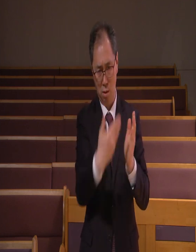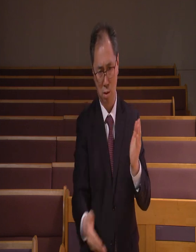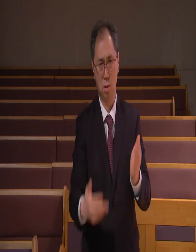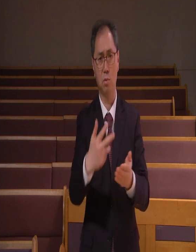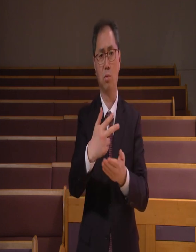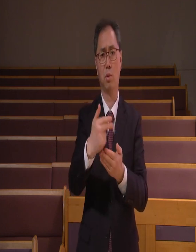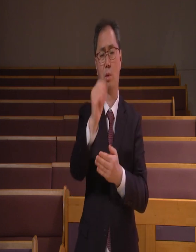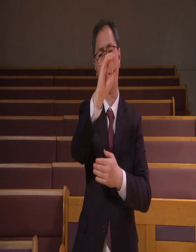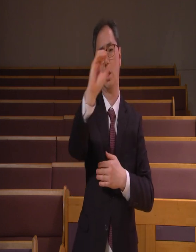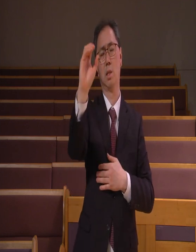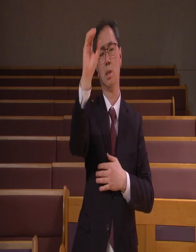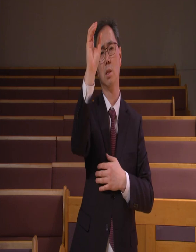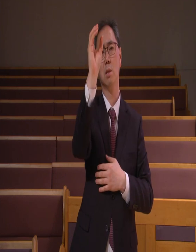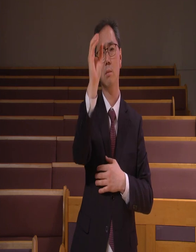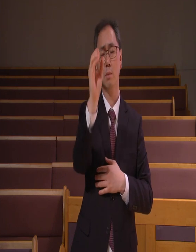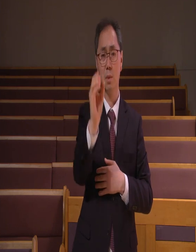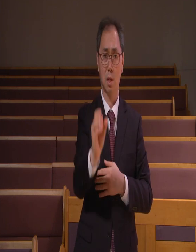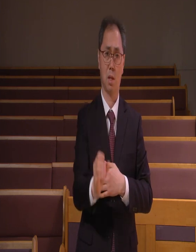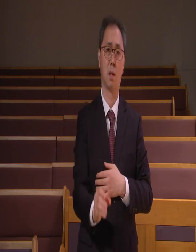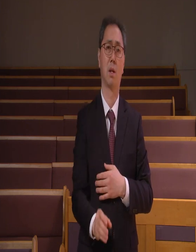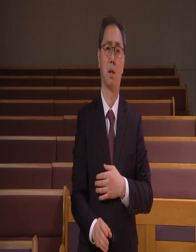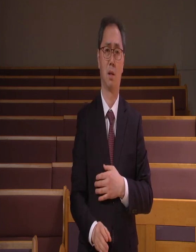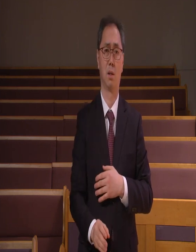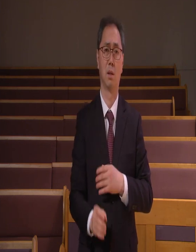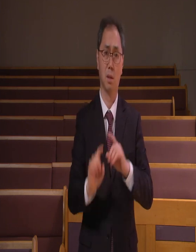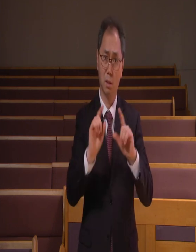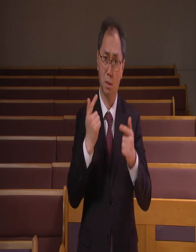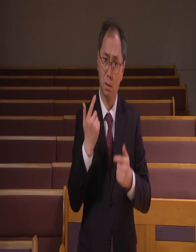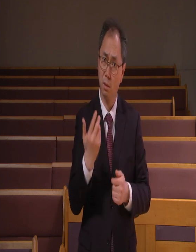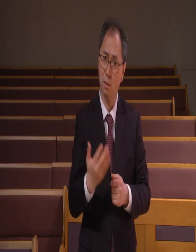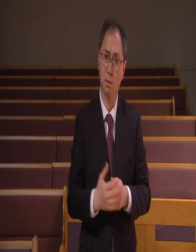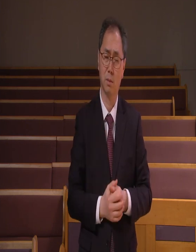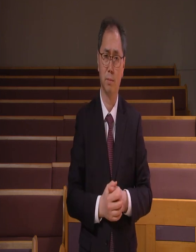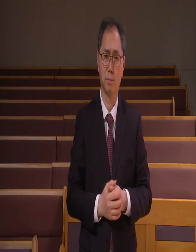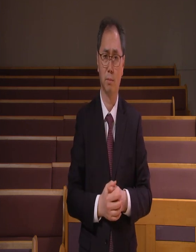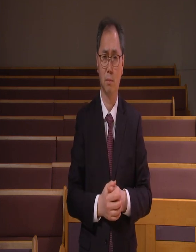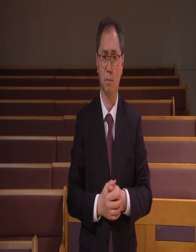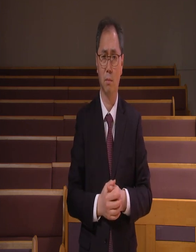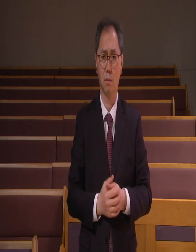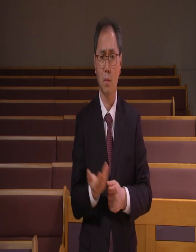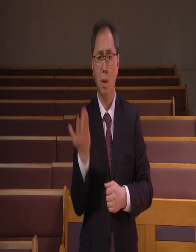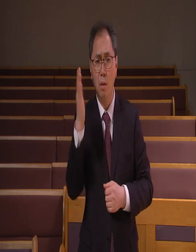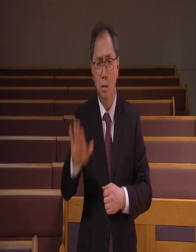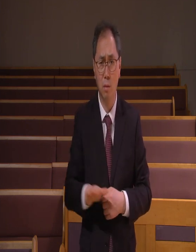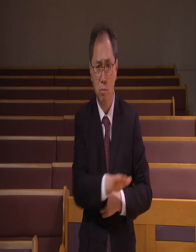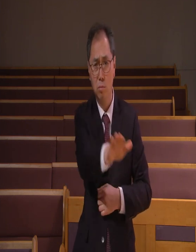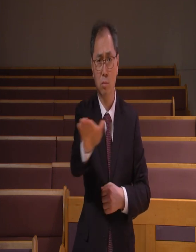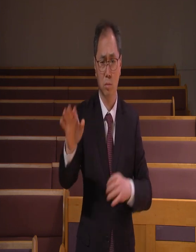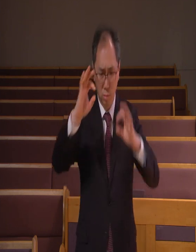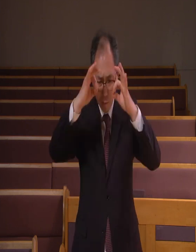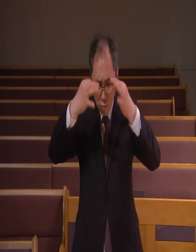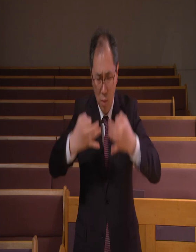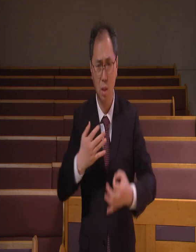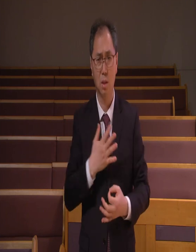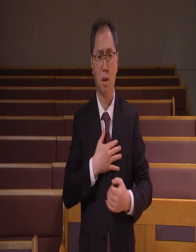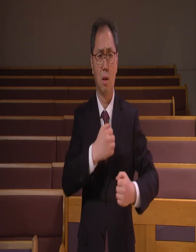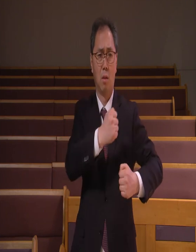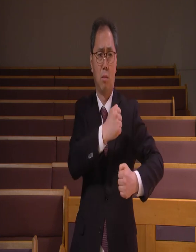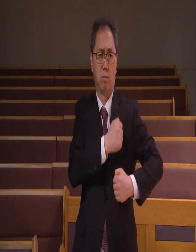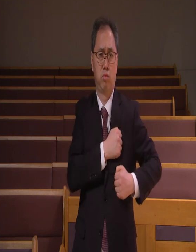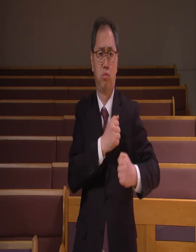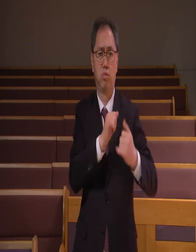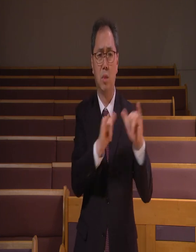고통이요, 아픈 말이죠. 그런데 여러분, 어쩌면 우리는 로마 병사처럼은